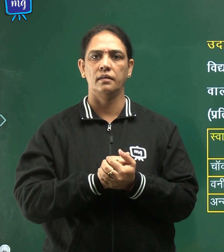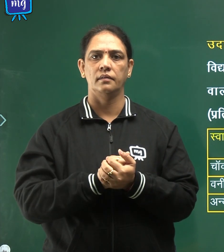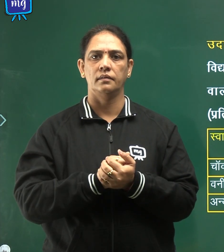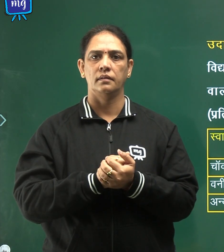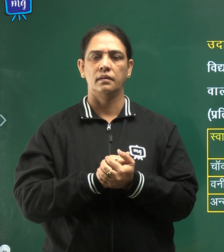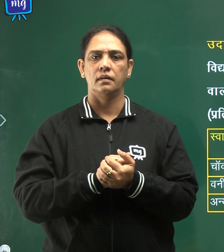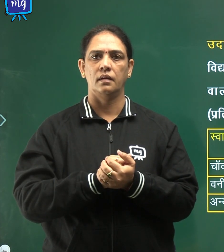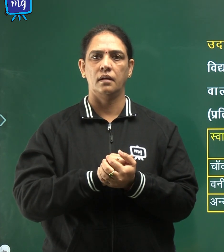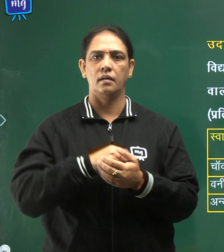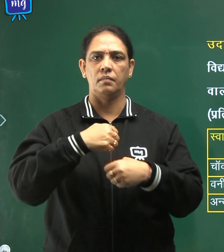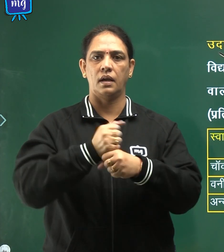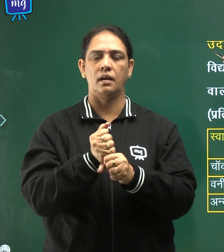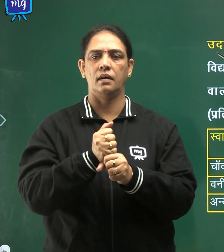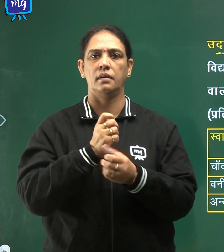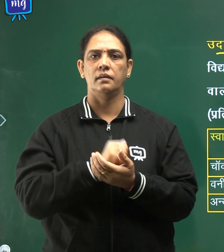खींचना।